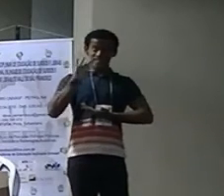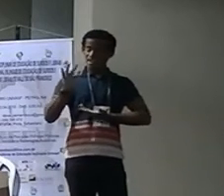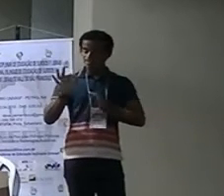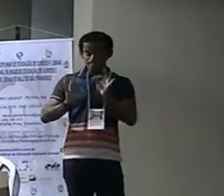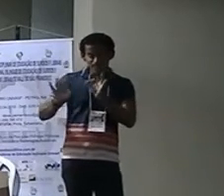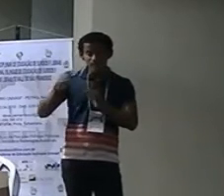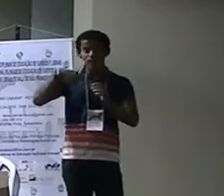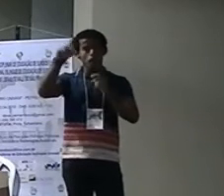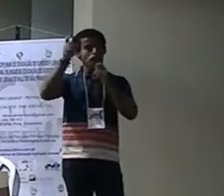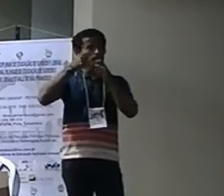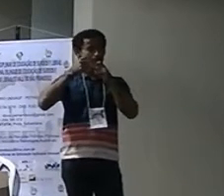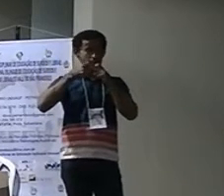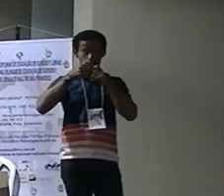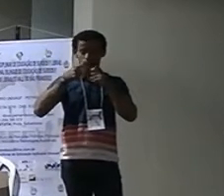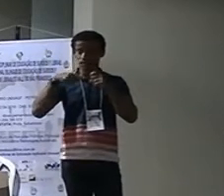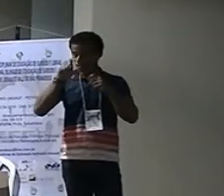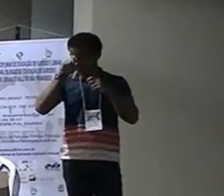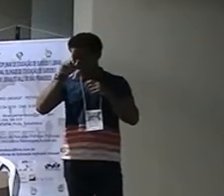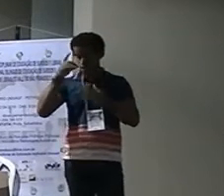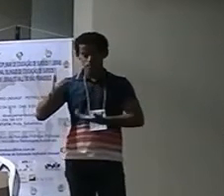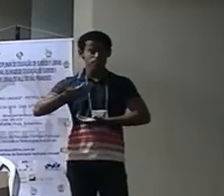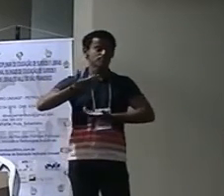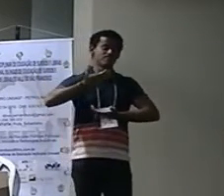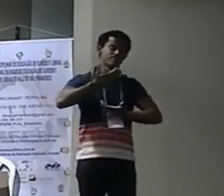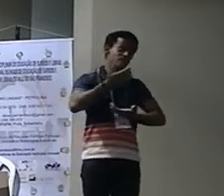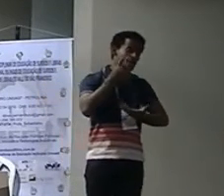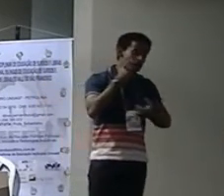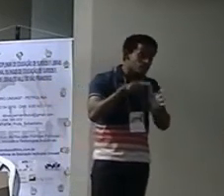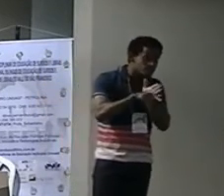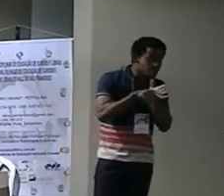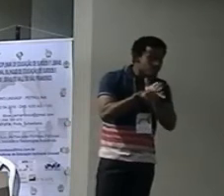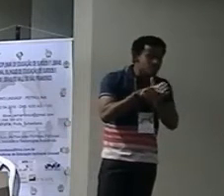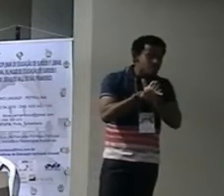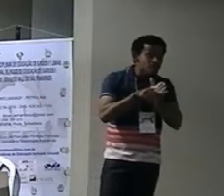ele não estava morto, estava vivo. Aí levou ao médico,